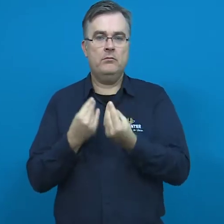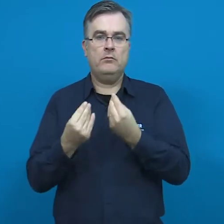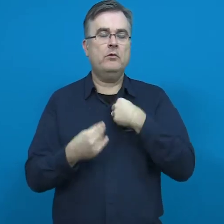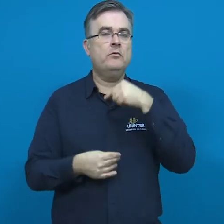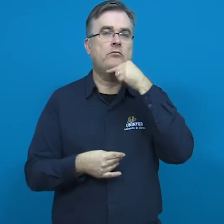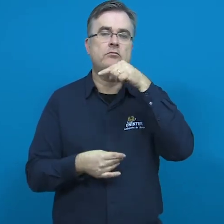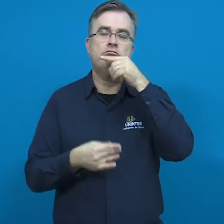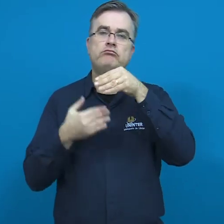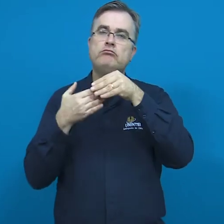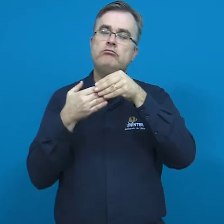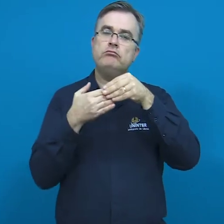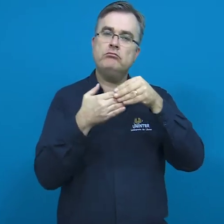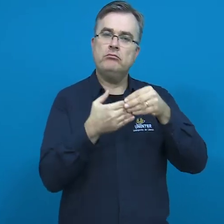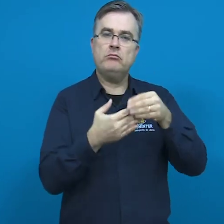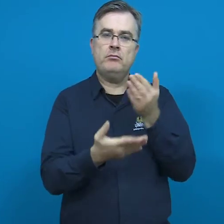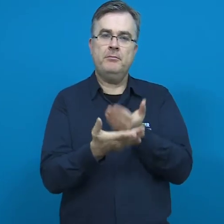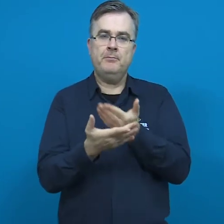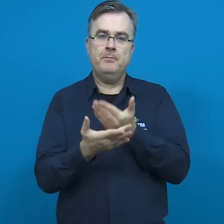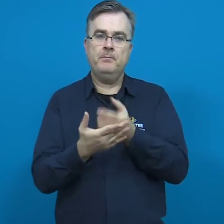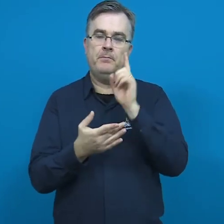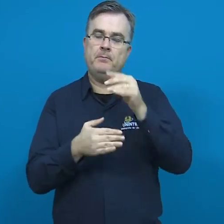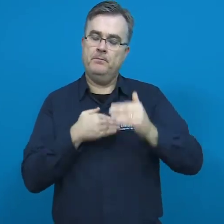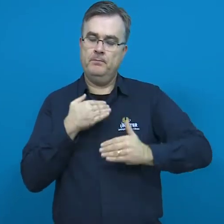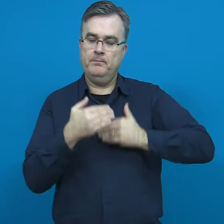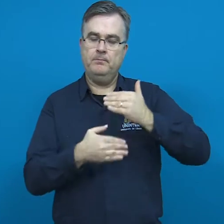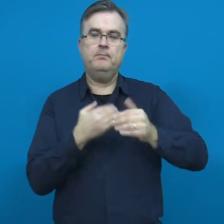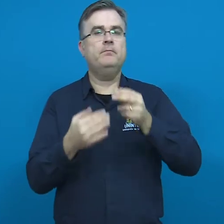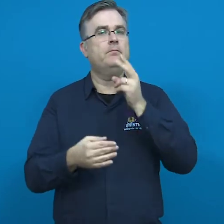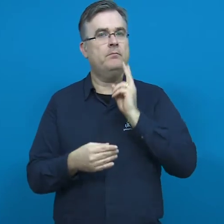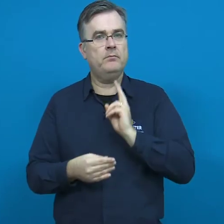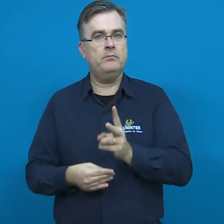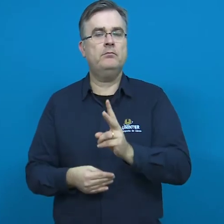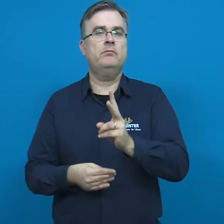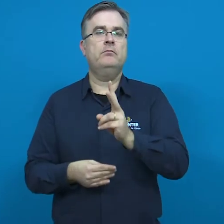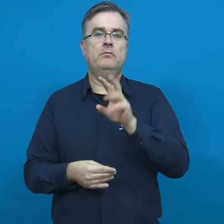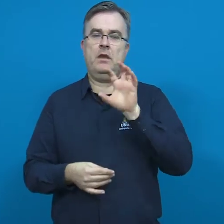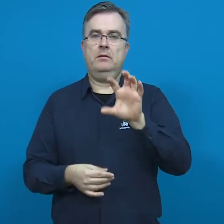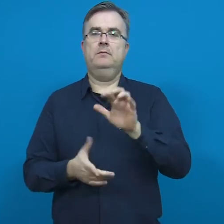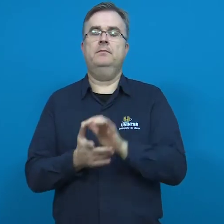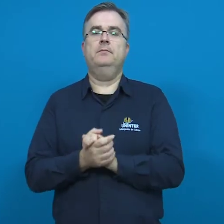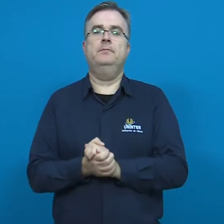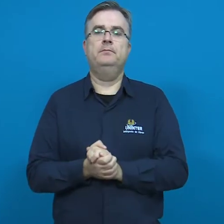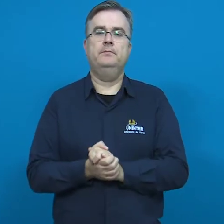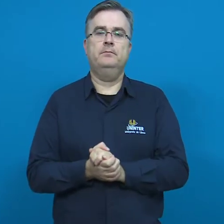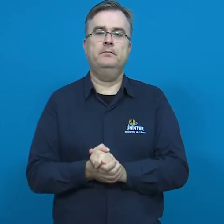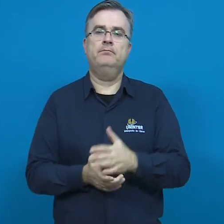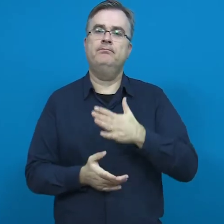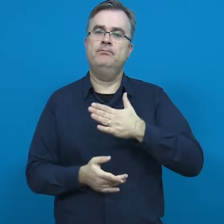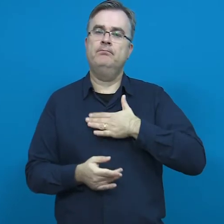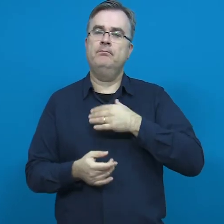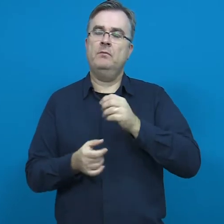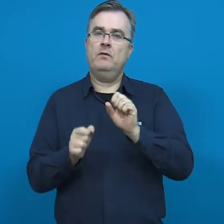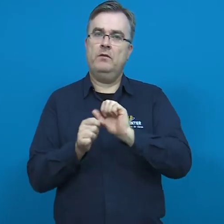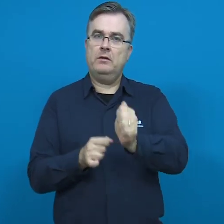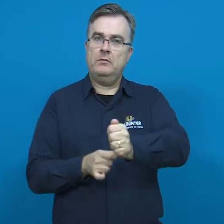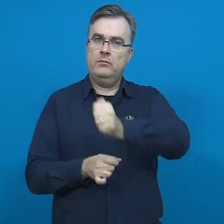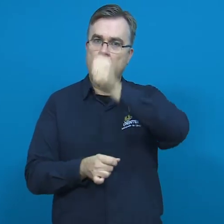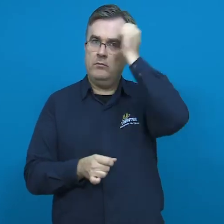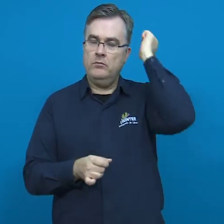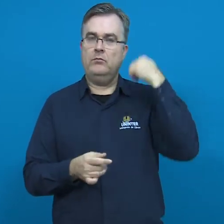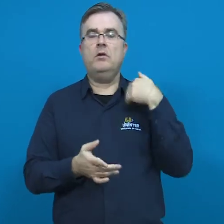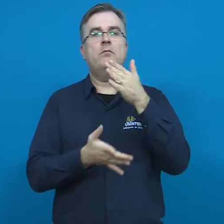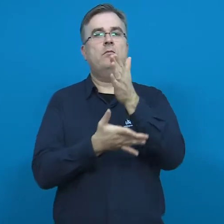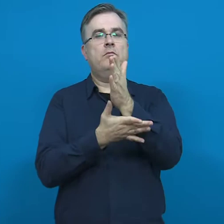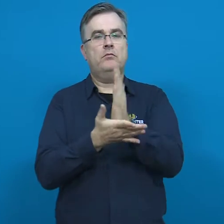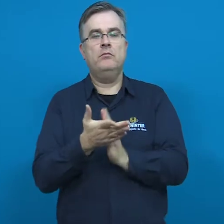labial, então eu não vou conseguir acompanhar as aulas. Então essa trajetória foi sempre assim. Eu fiz